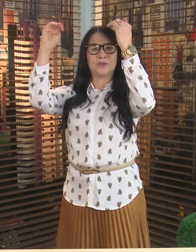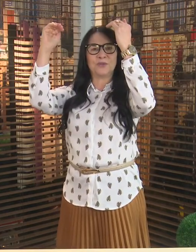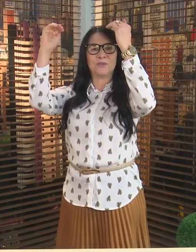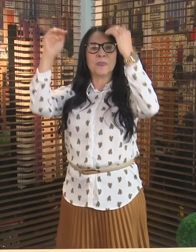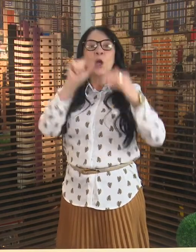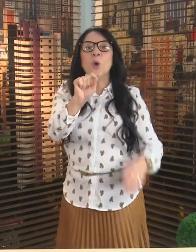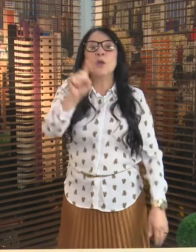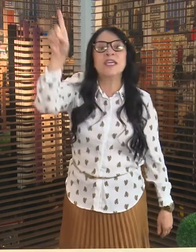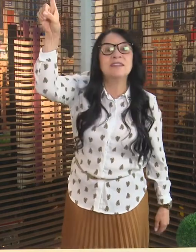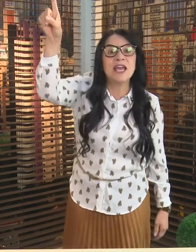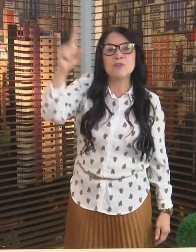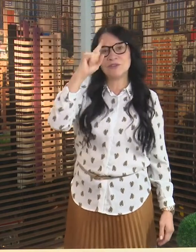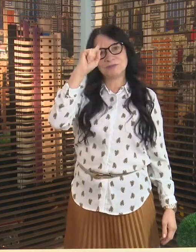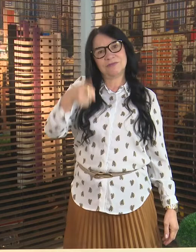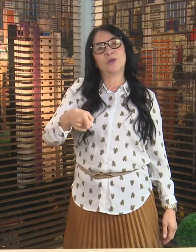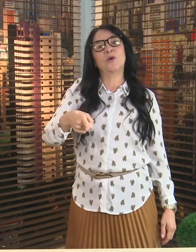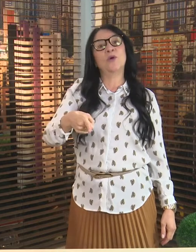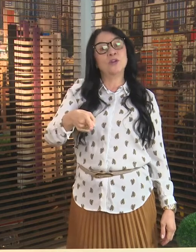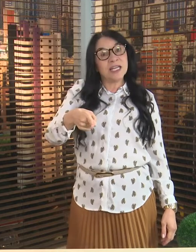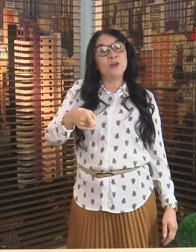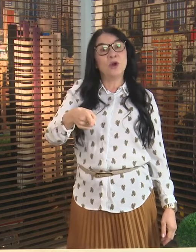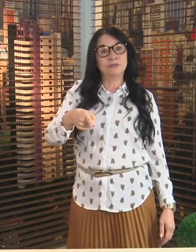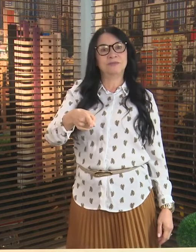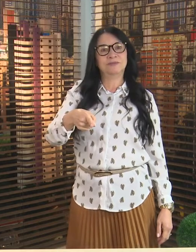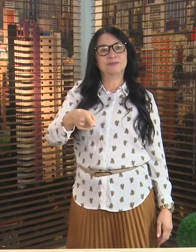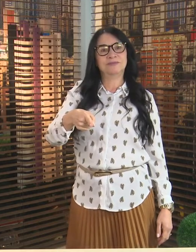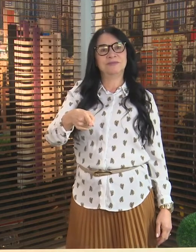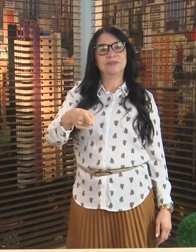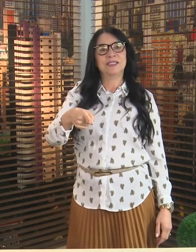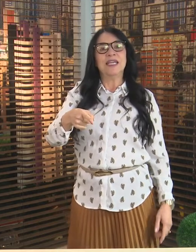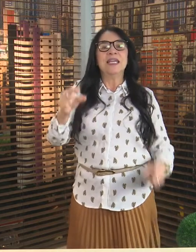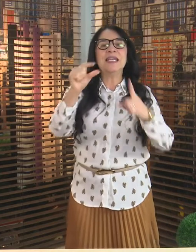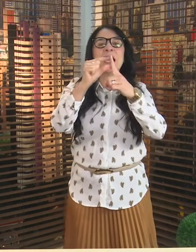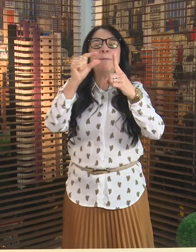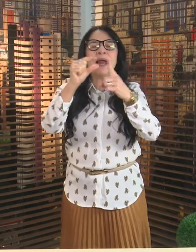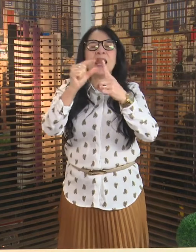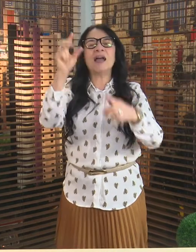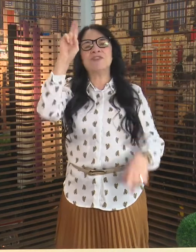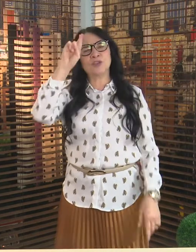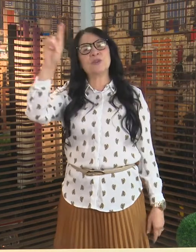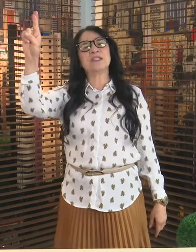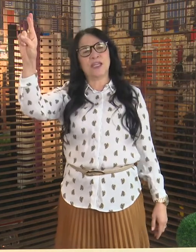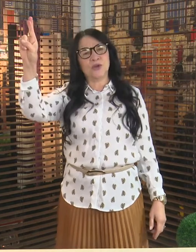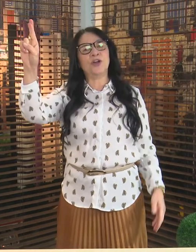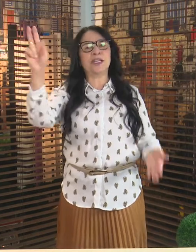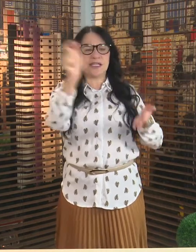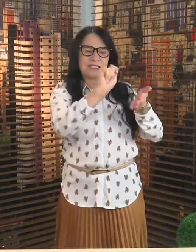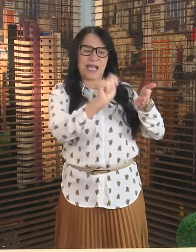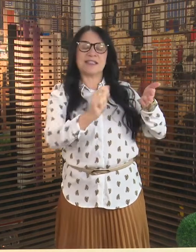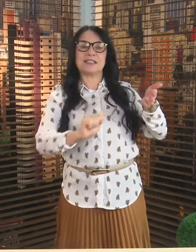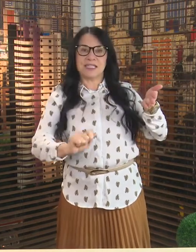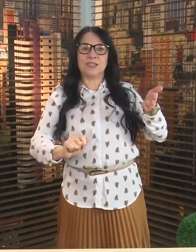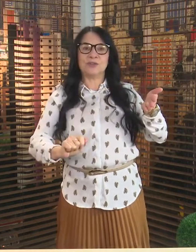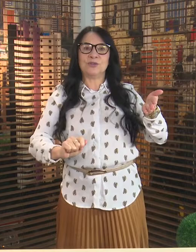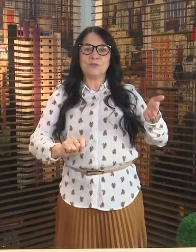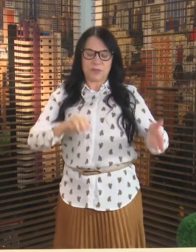obedecendo o que Deus ordenou. E na palavra do Senhor está escrito